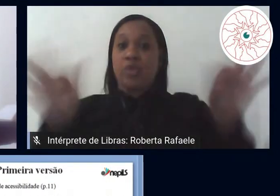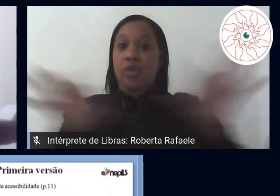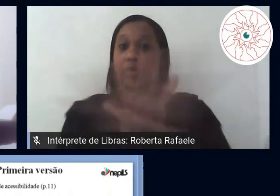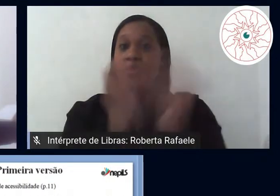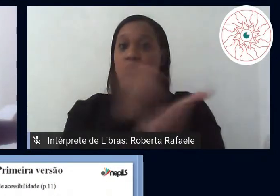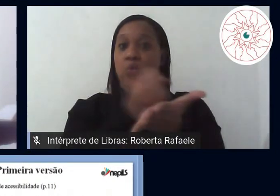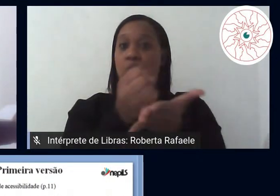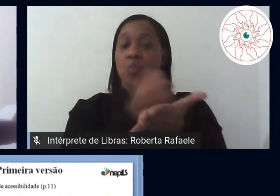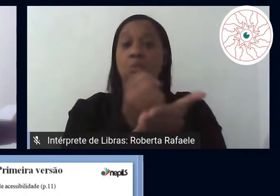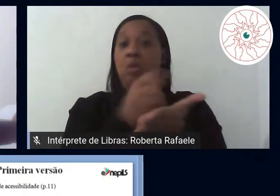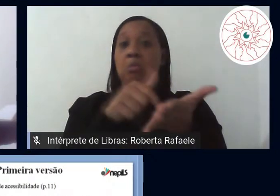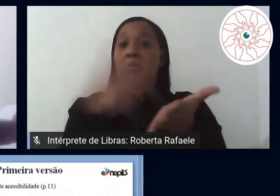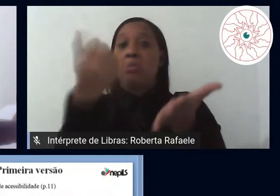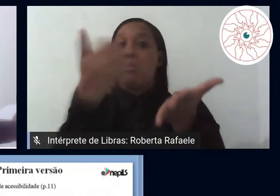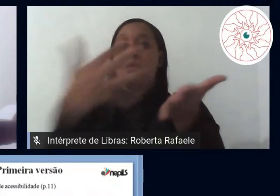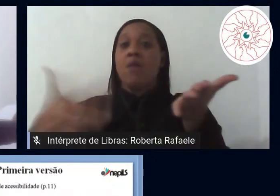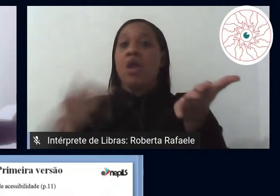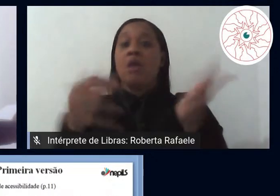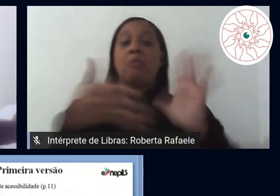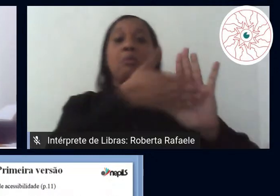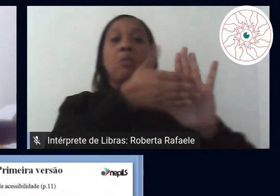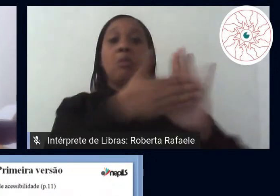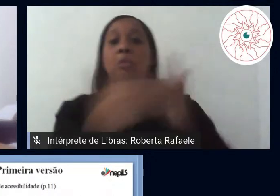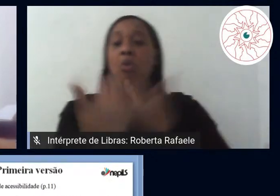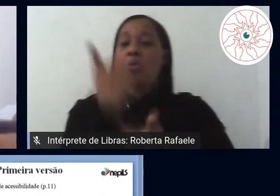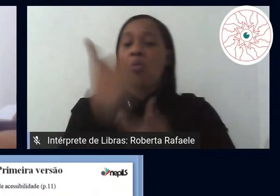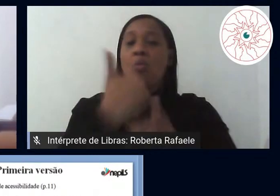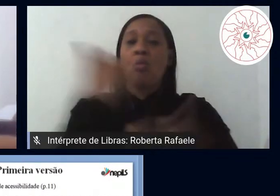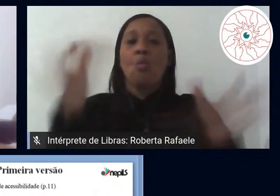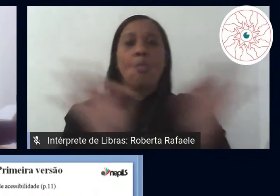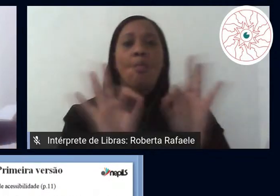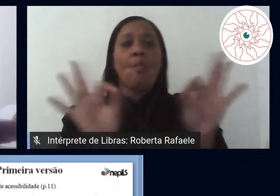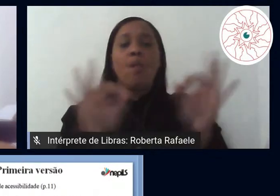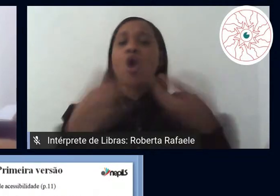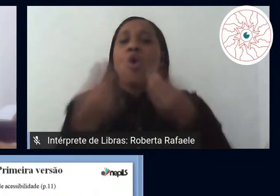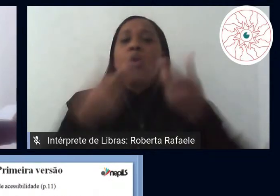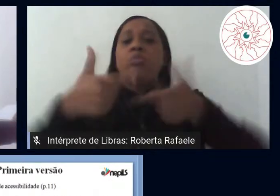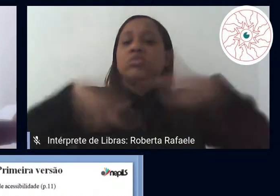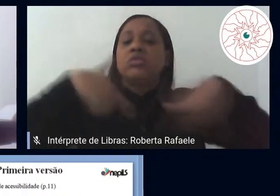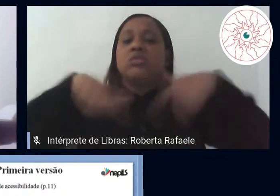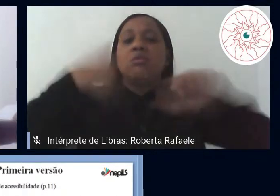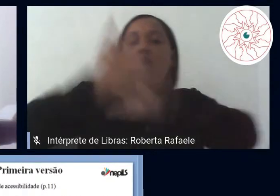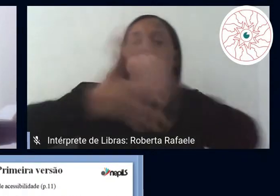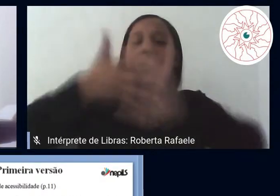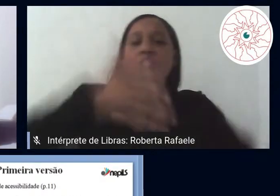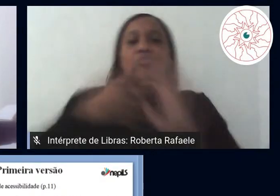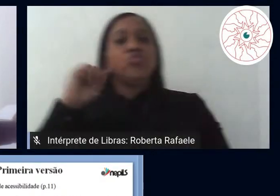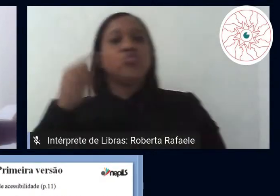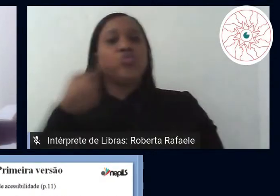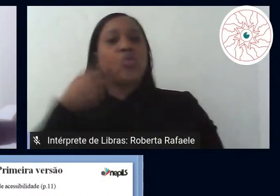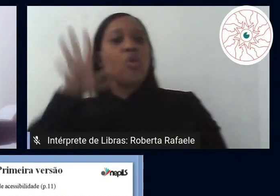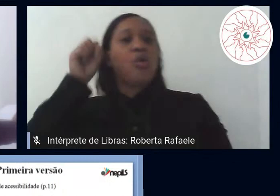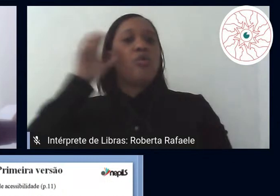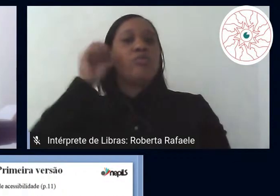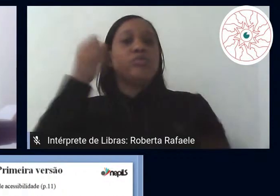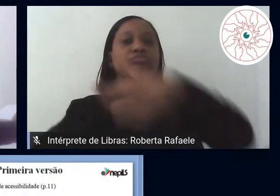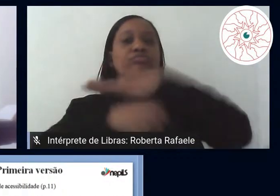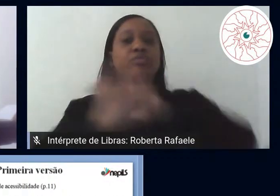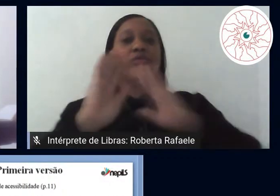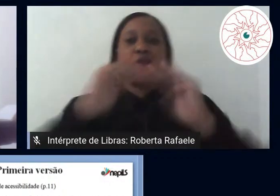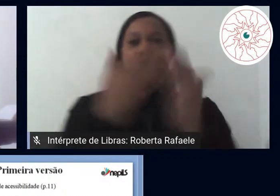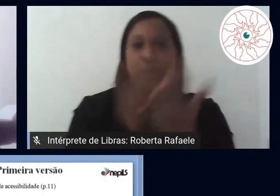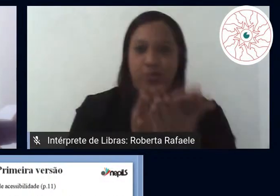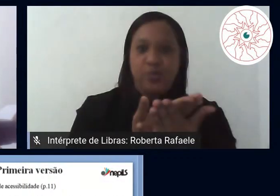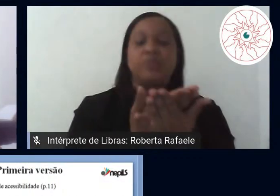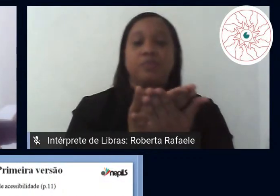não nos diz nenhuma proposta, nenhuma orientação de como trabalhar a Libra, seja para suos e ouvintes na escola. No próximo